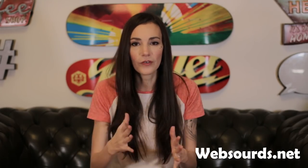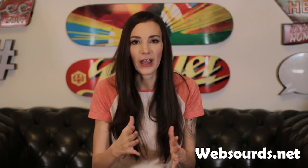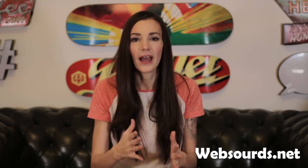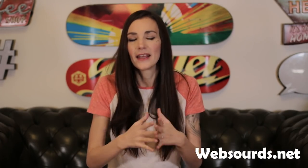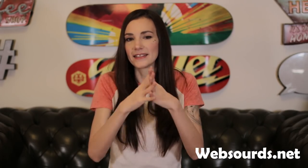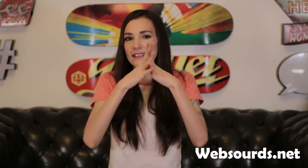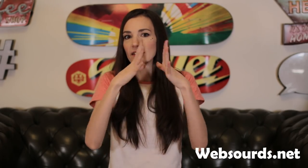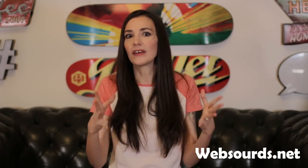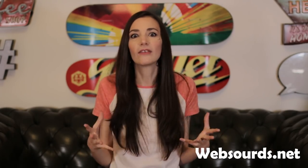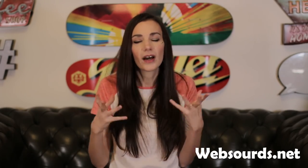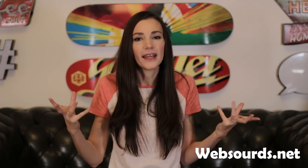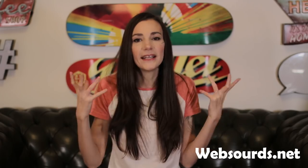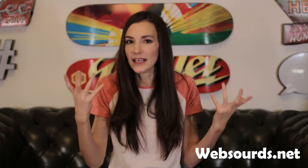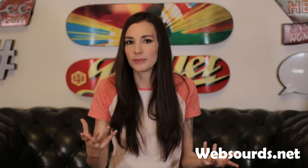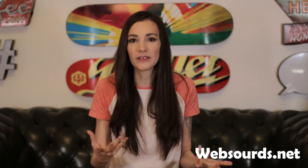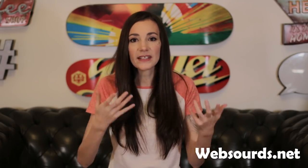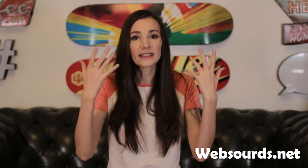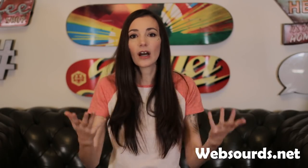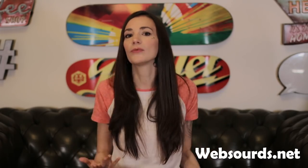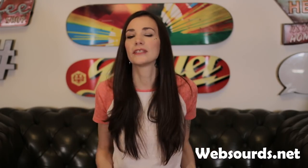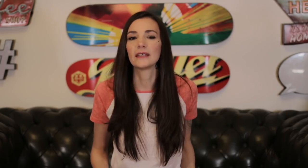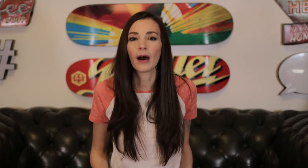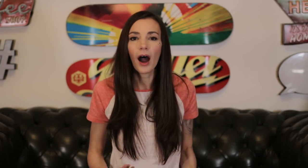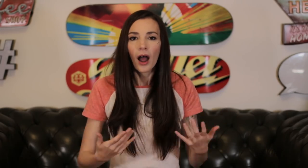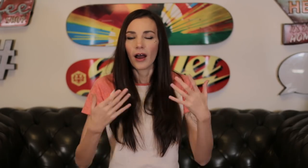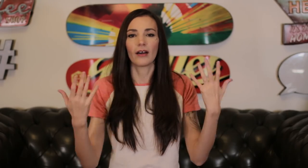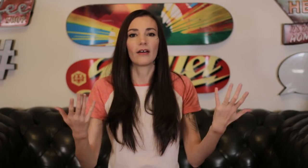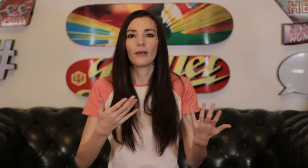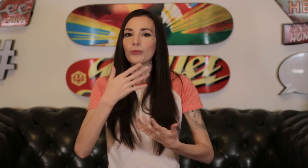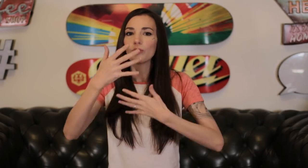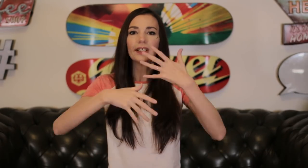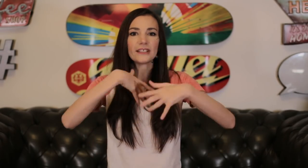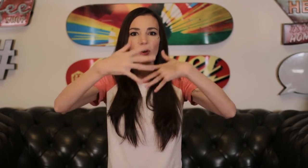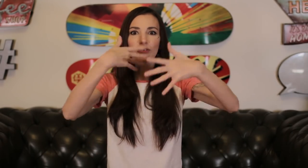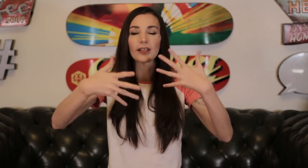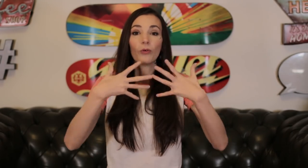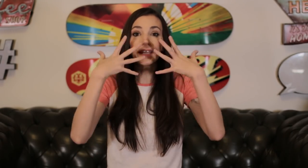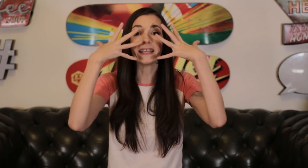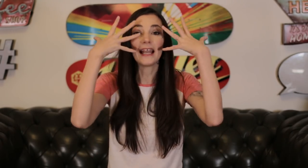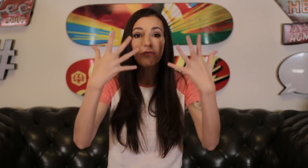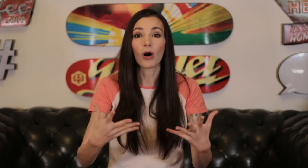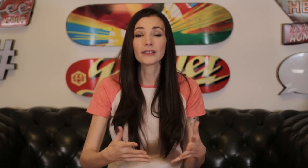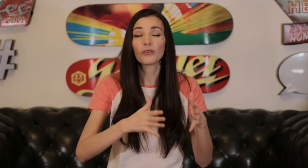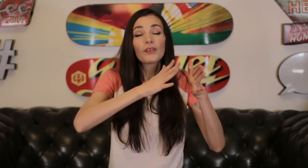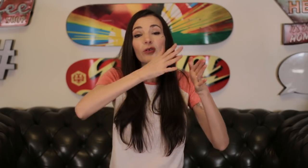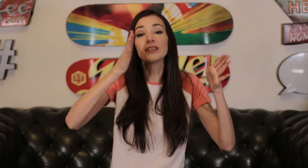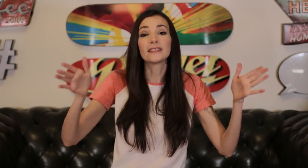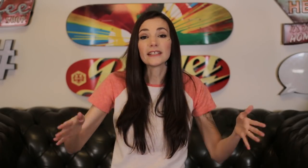transferts. C'est ce qui fait que voilà, il est captivé, c'est comme au cinéma. Pour lui, l'histoire se déroule et il la voit. Si on fait que des signes,